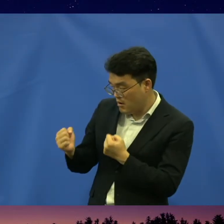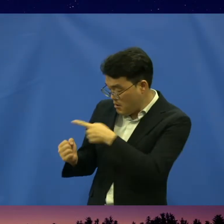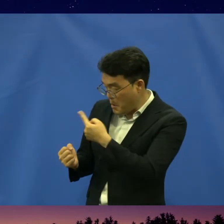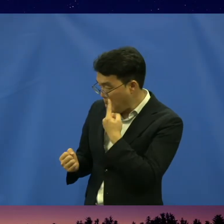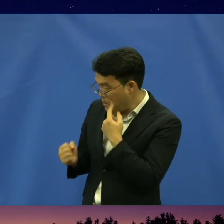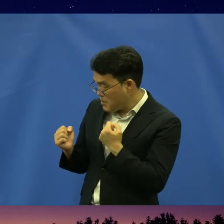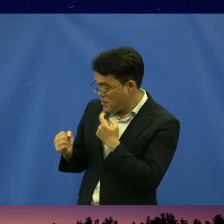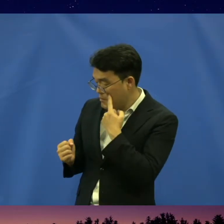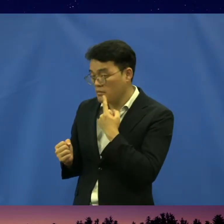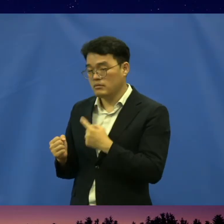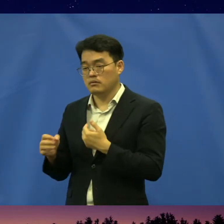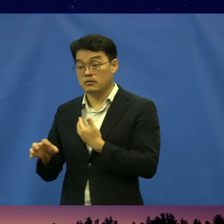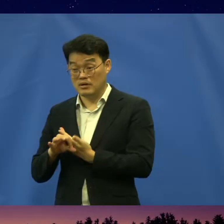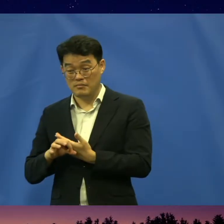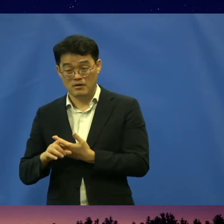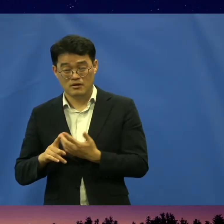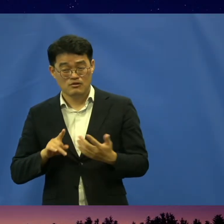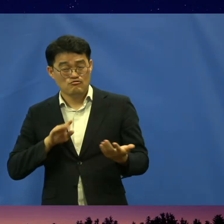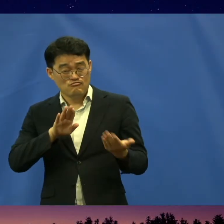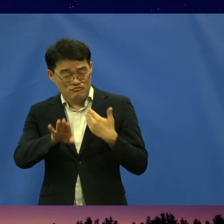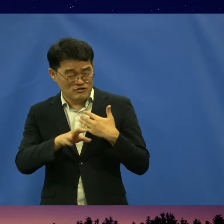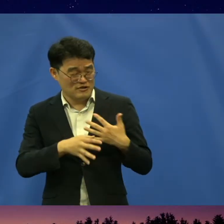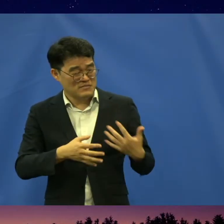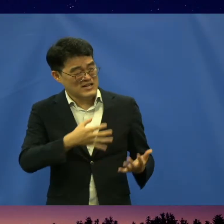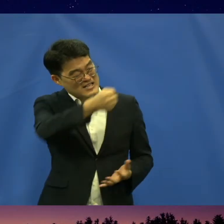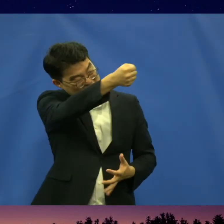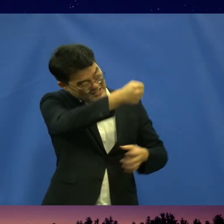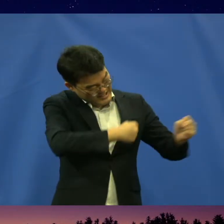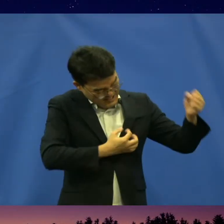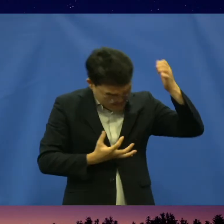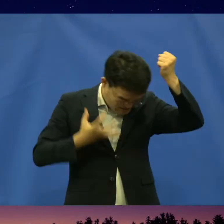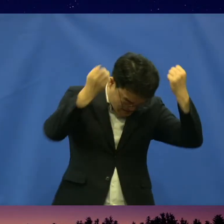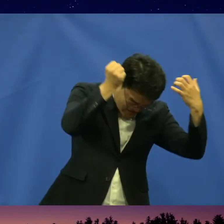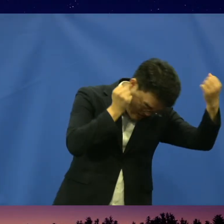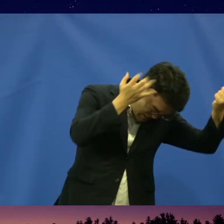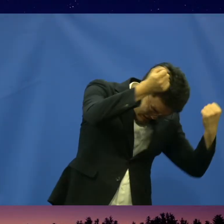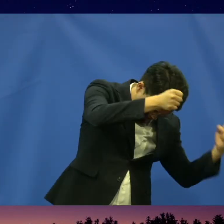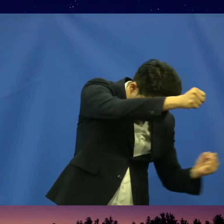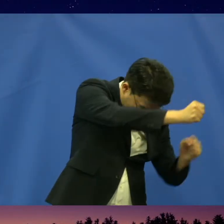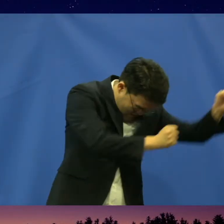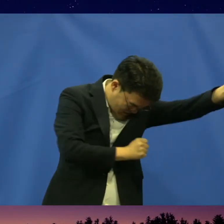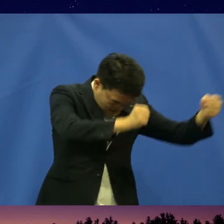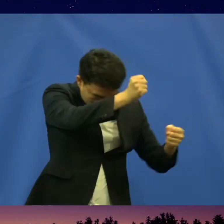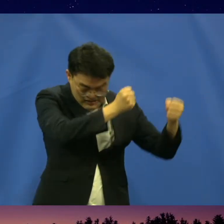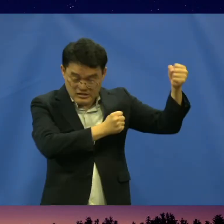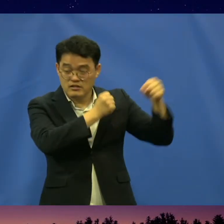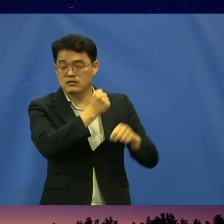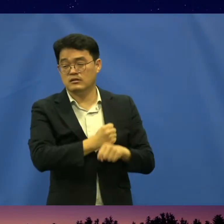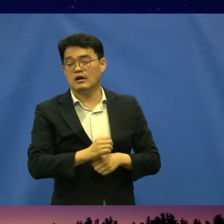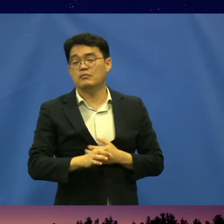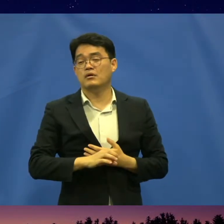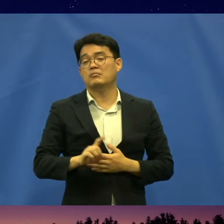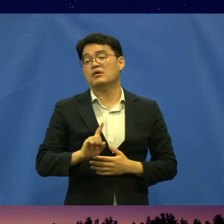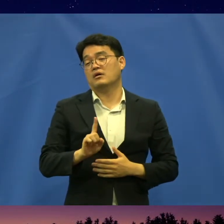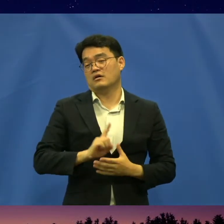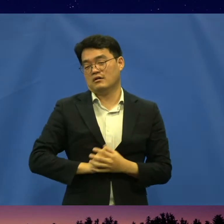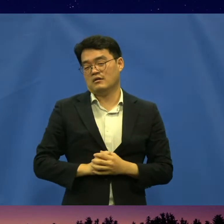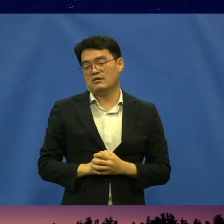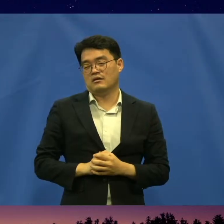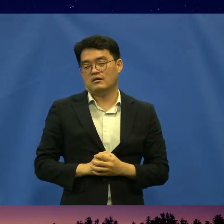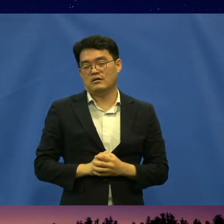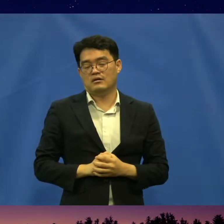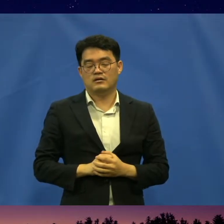순간 진흙탕 안으로 들어요. 그런 일이 여러분 세상에 얼마나 비일비재하는지 몰라요.